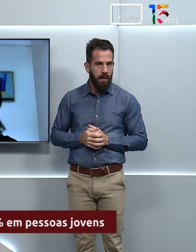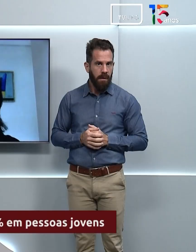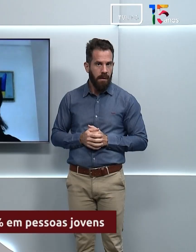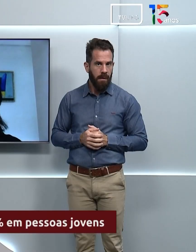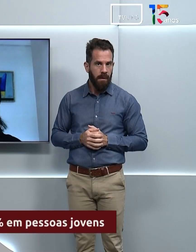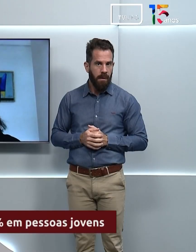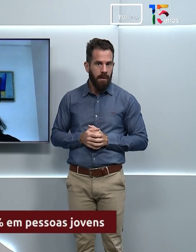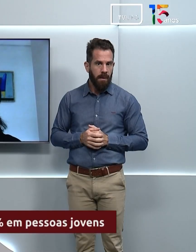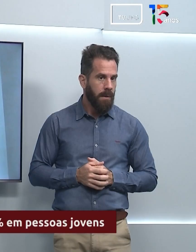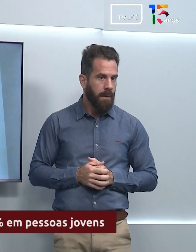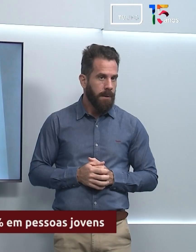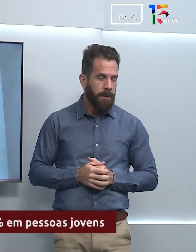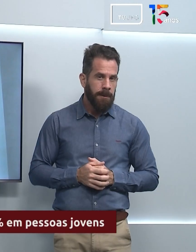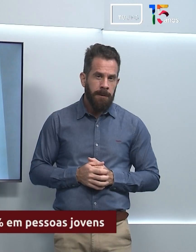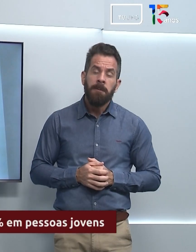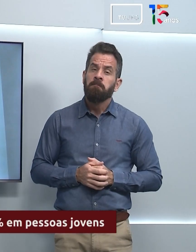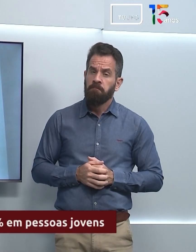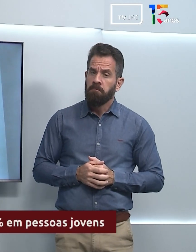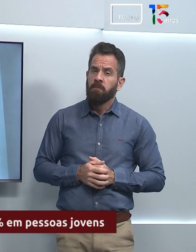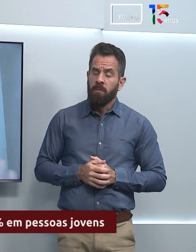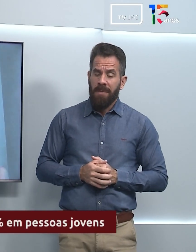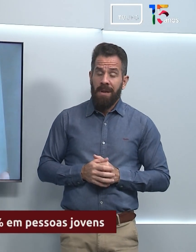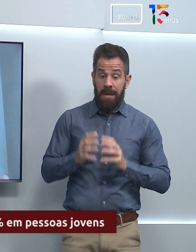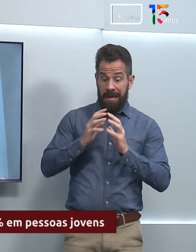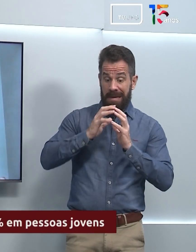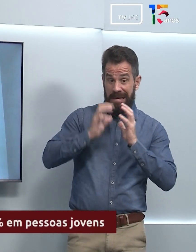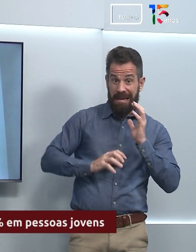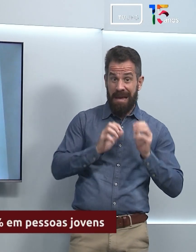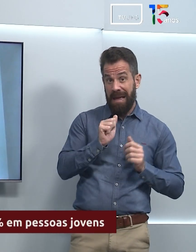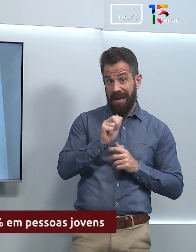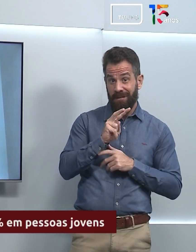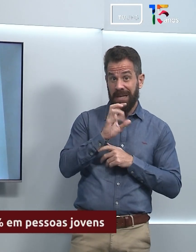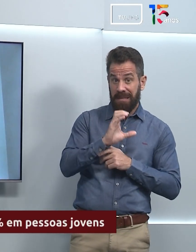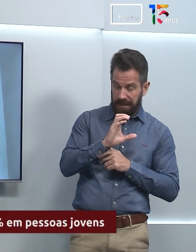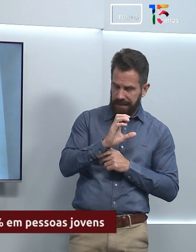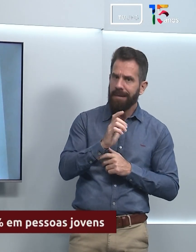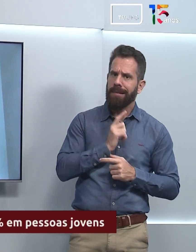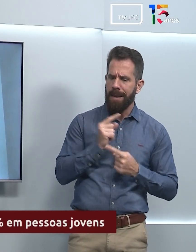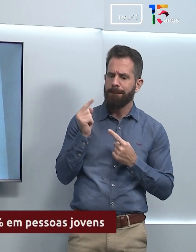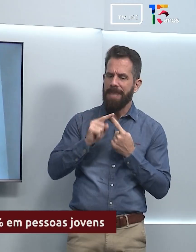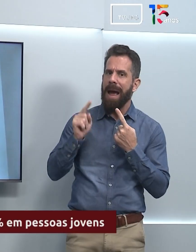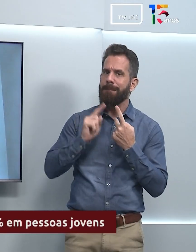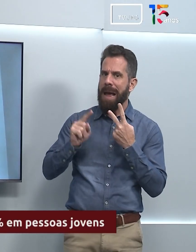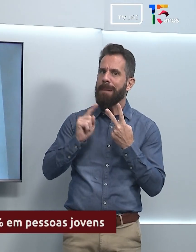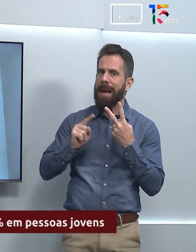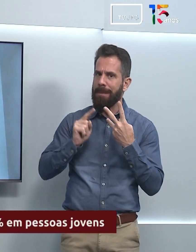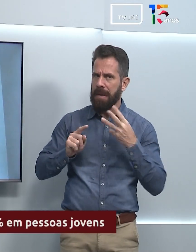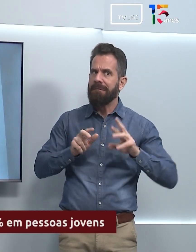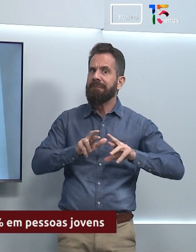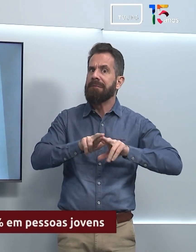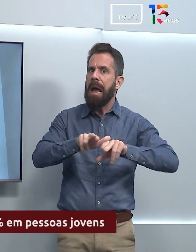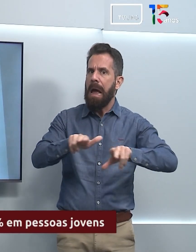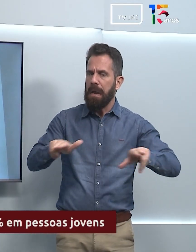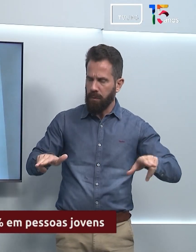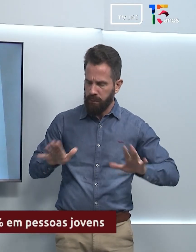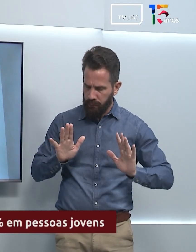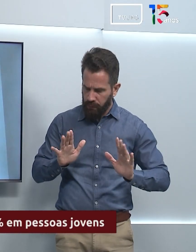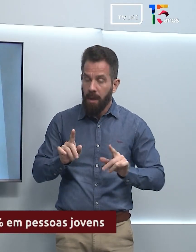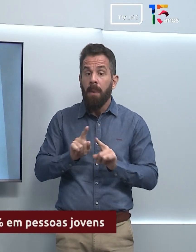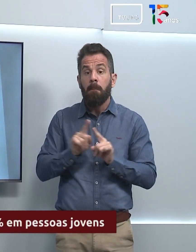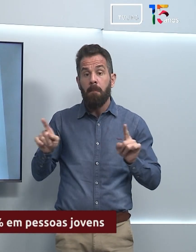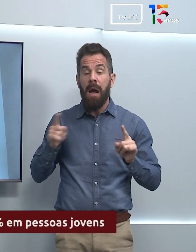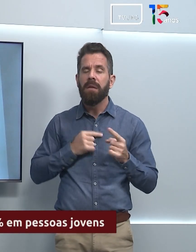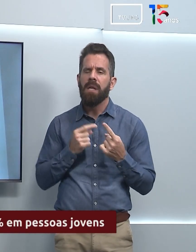Então, assim, os sinais e sintomas de AVC, eles são diversos, mas existem alguns que são bem típicos e que eu queria deixar aqui